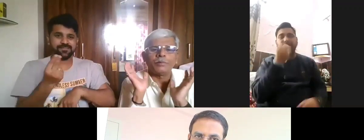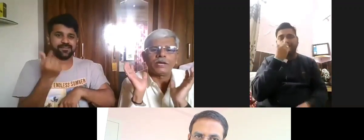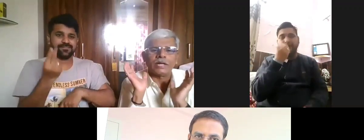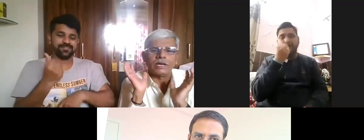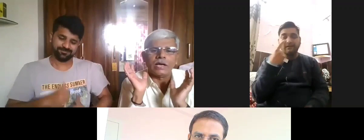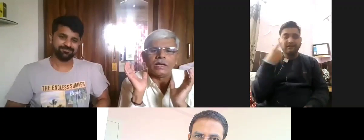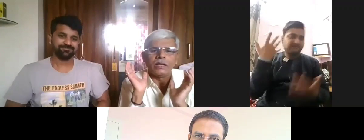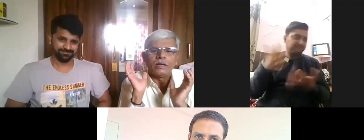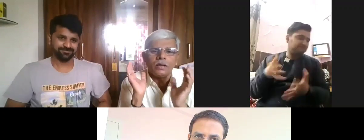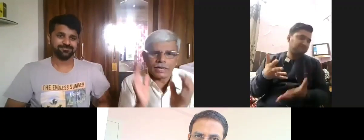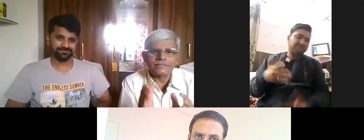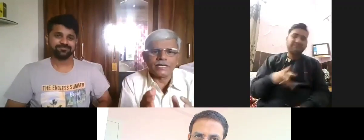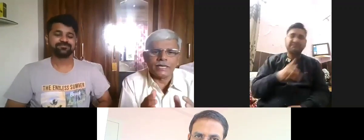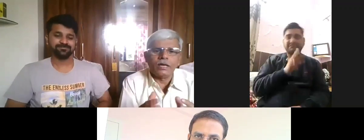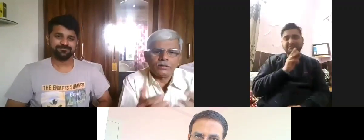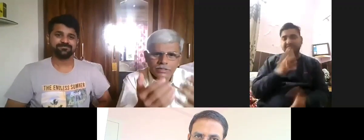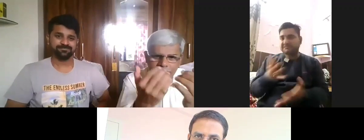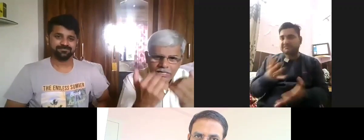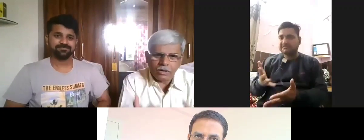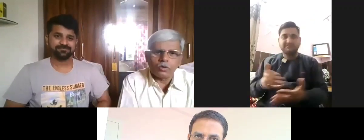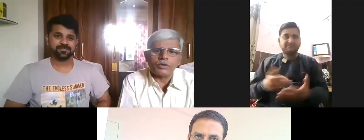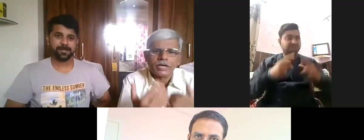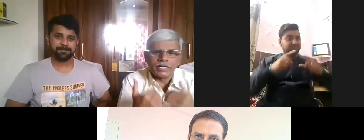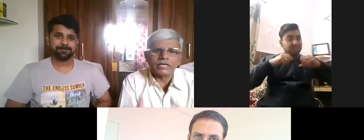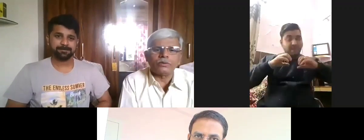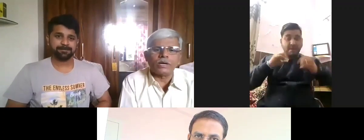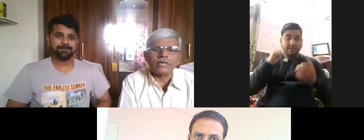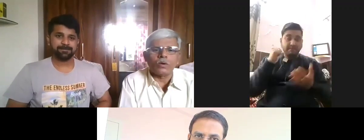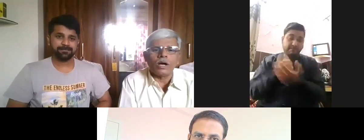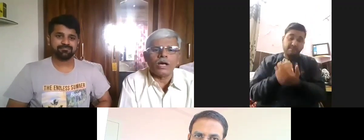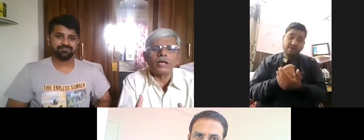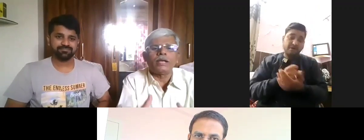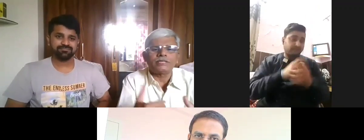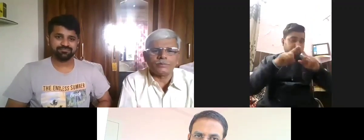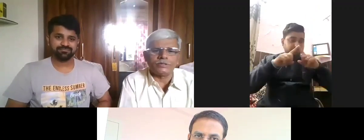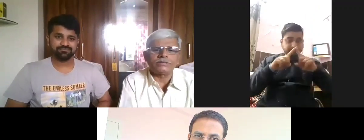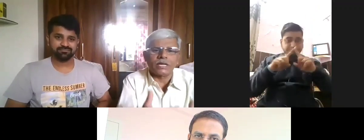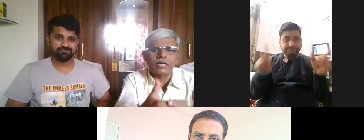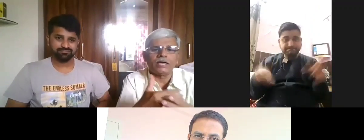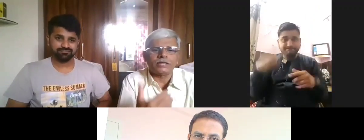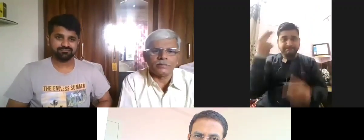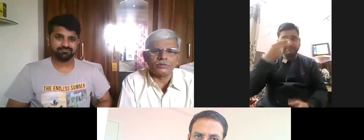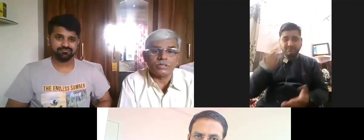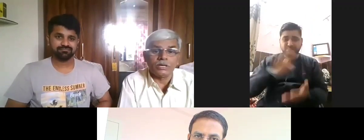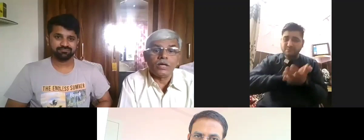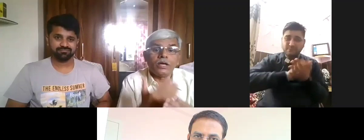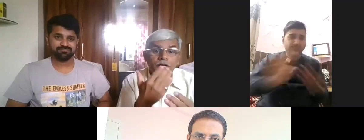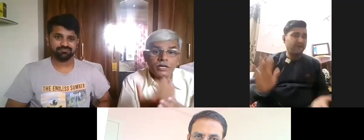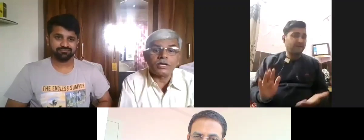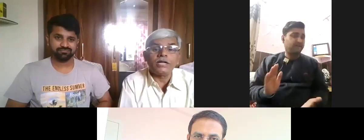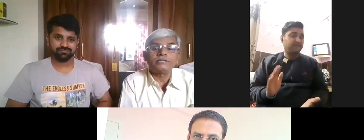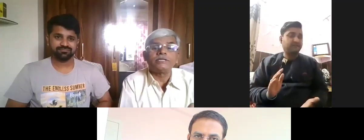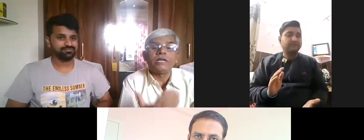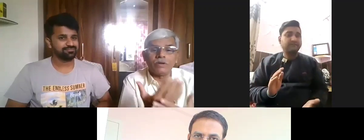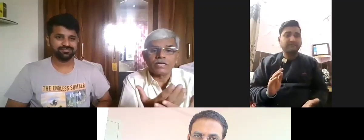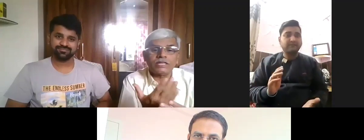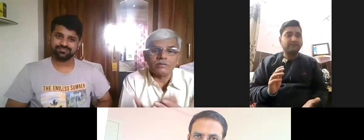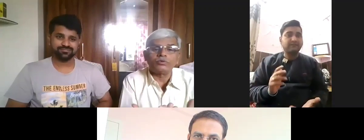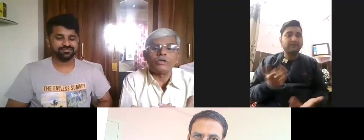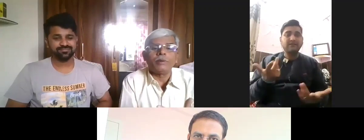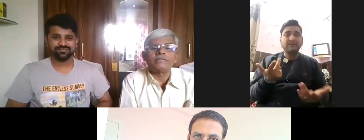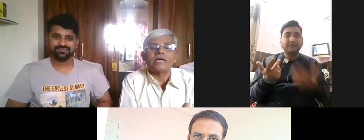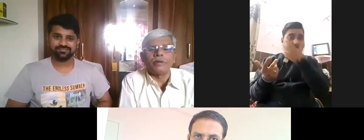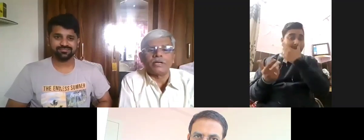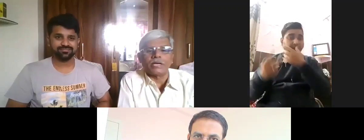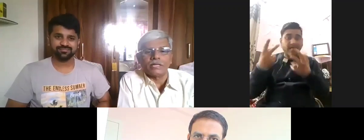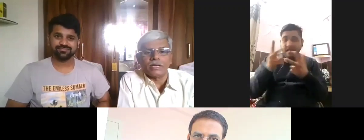मतलब कंप्लीट करना है। ऐसे जैसे और ट्रेनिंग के दौरान क्या हुआ, अलग अलग सब्जेक्ट, अलग अलग थीम्स, इंटरनेशनल लेवल के थीम्स